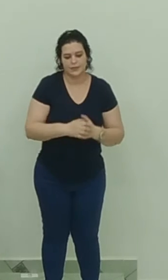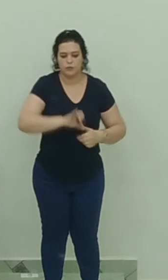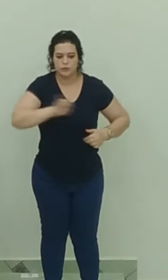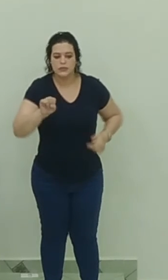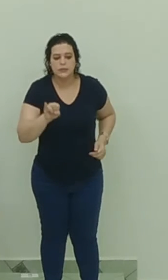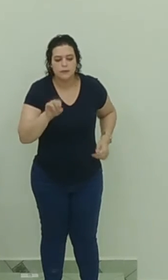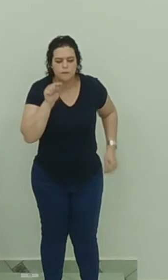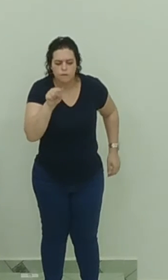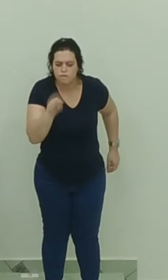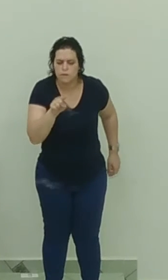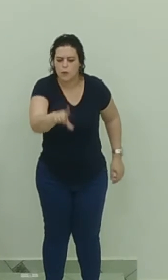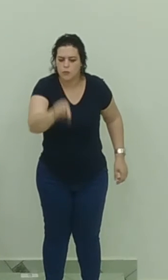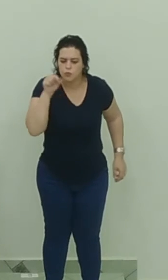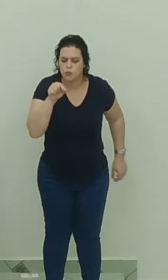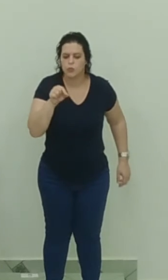por Cristo,